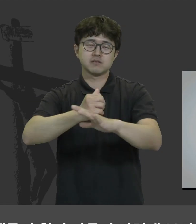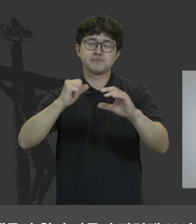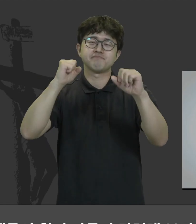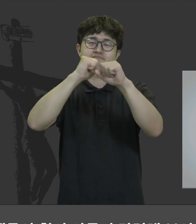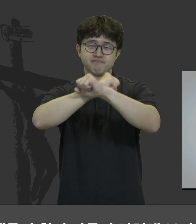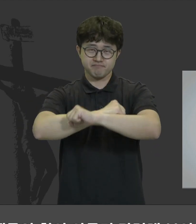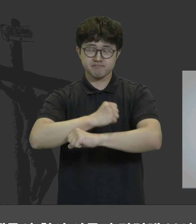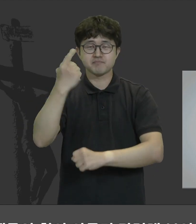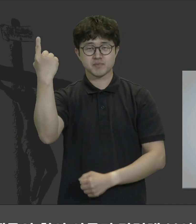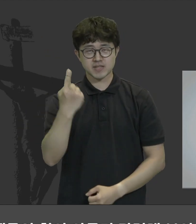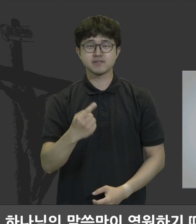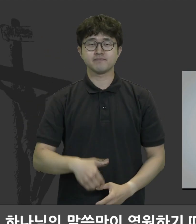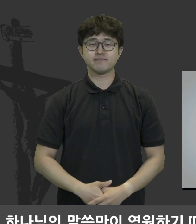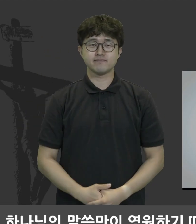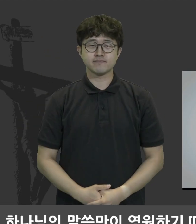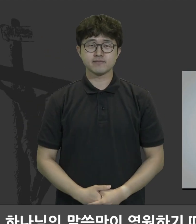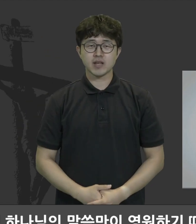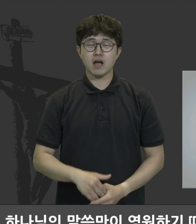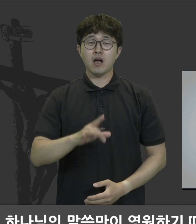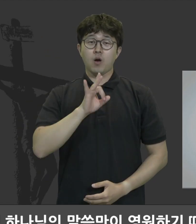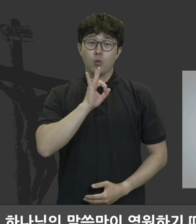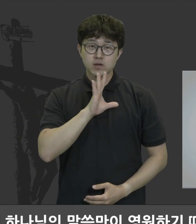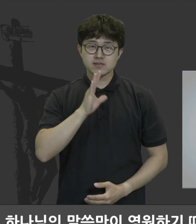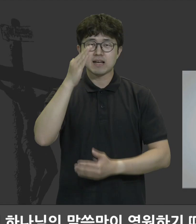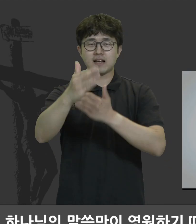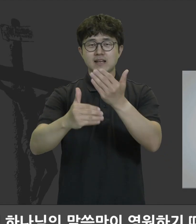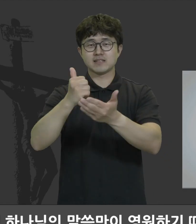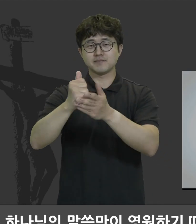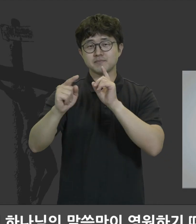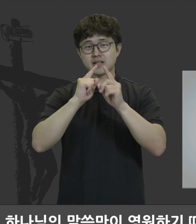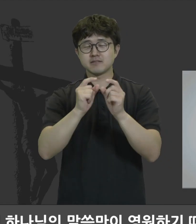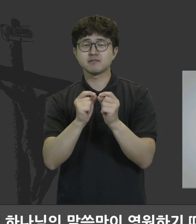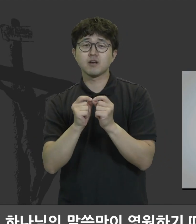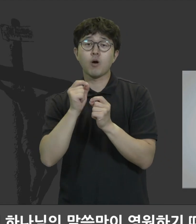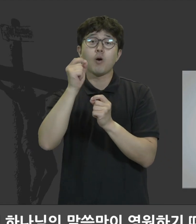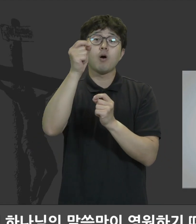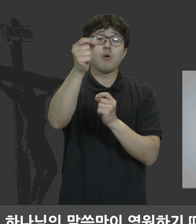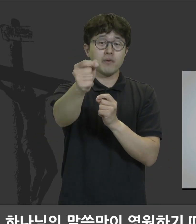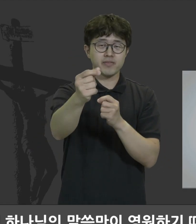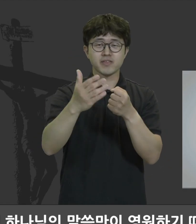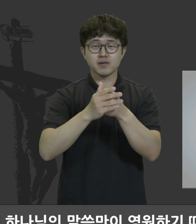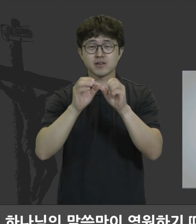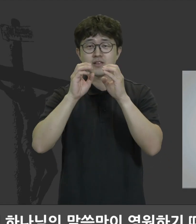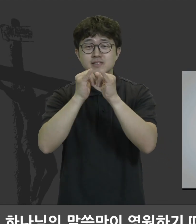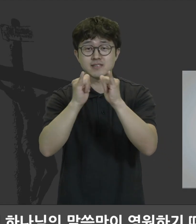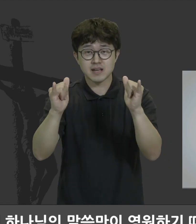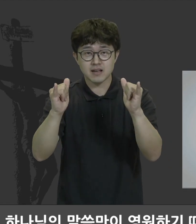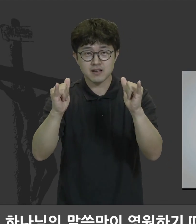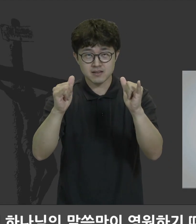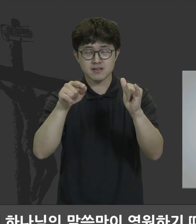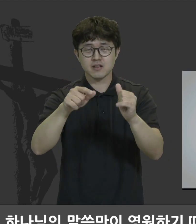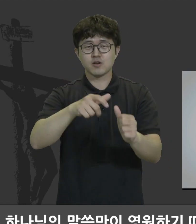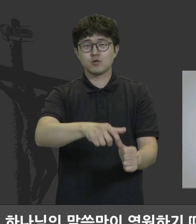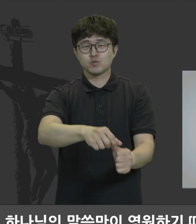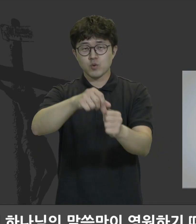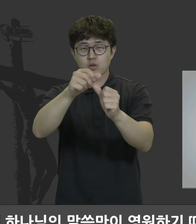시드는 풀과 같고, 오직 하나님의 말씀만이 영원하기 때문에 선지자를 통해 전하신 구원과